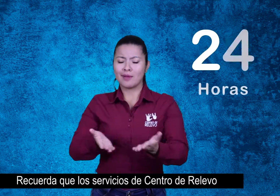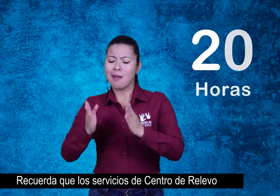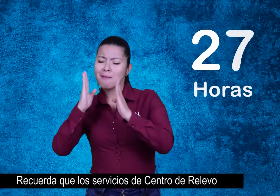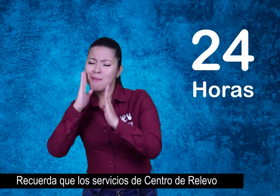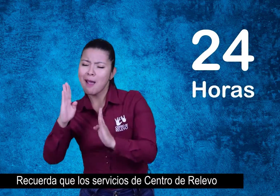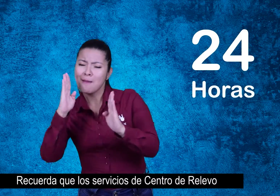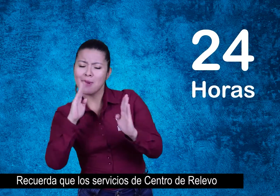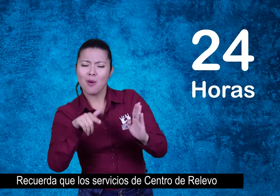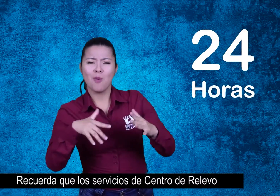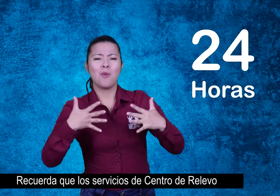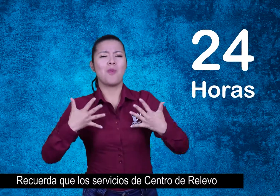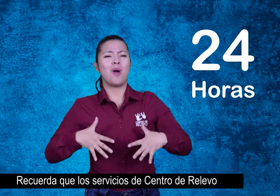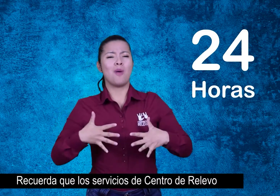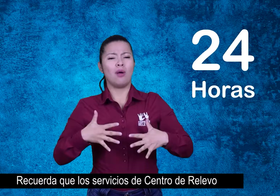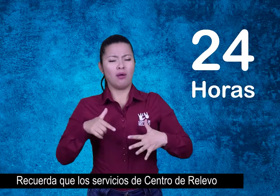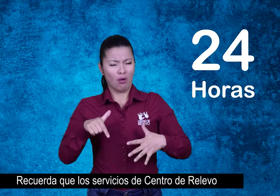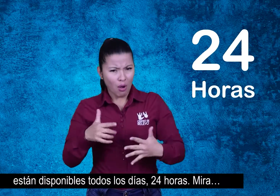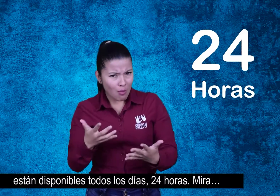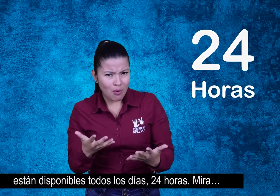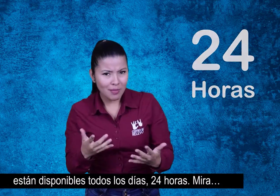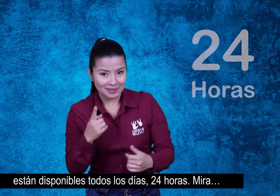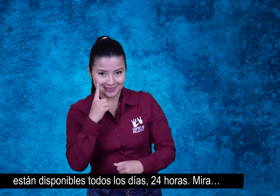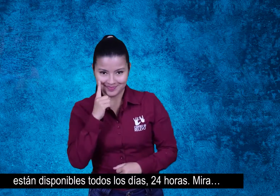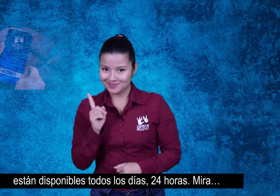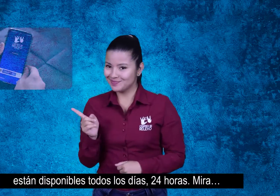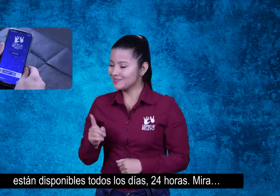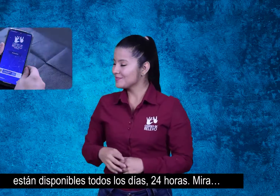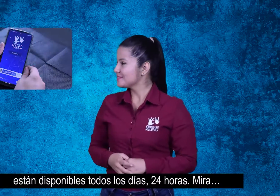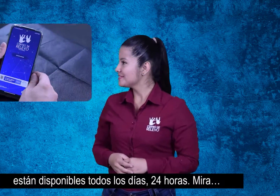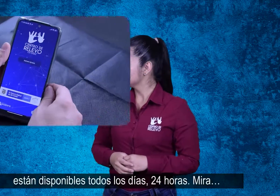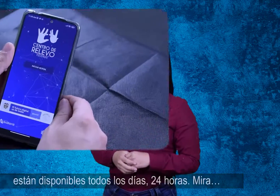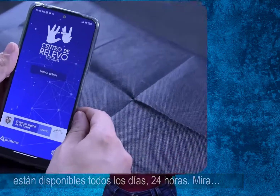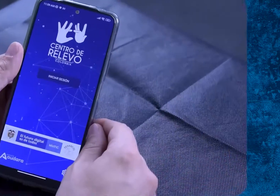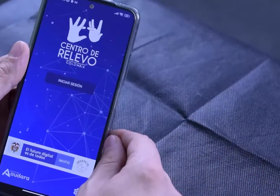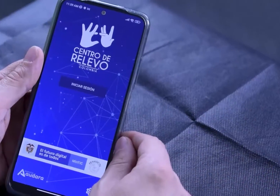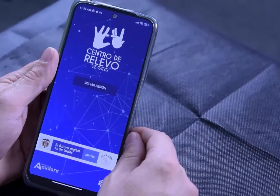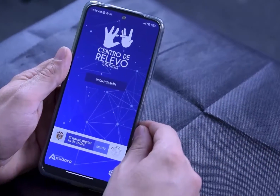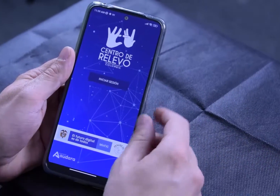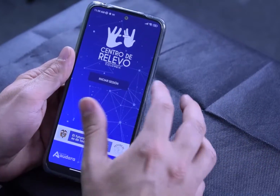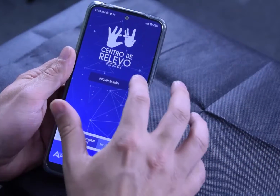Recuerda que los servicios de Centro de Relevo están disponibles todos los días 24 horas. Mira.